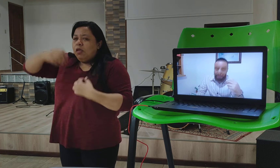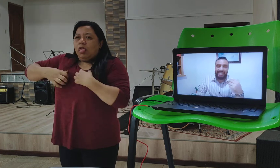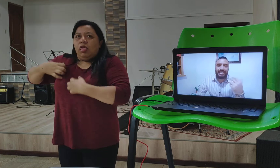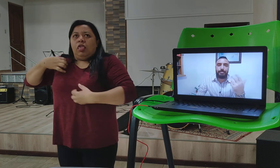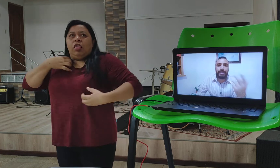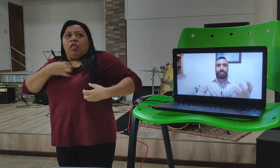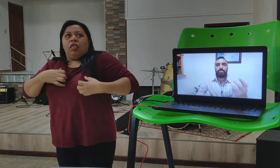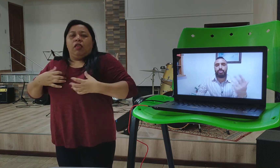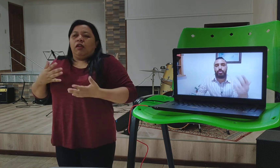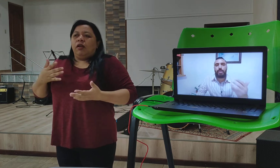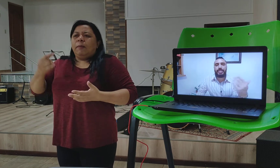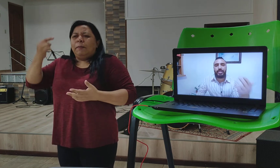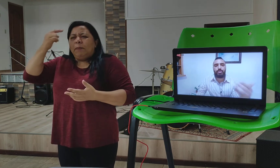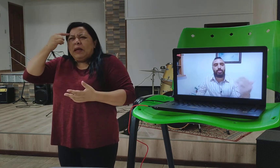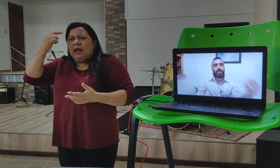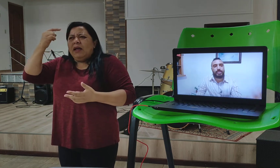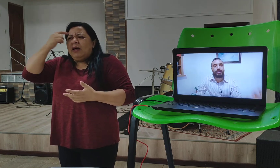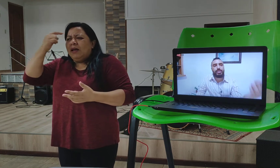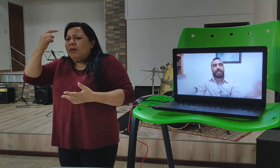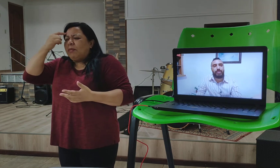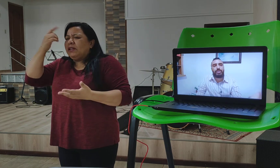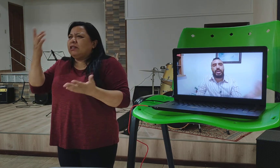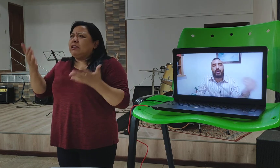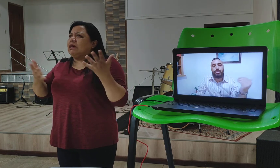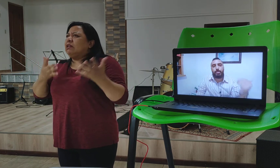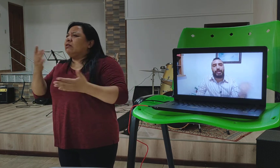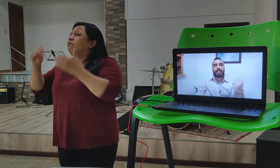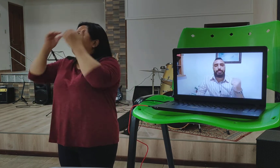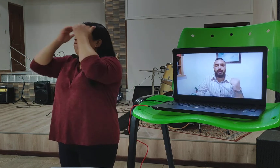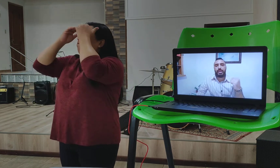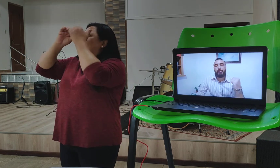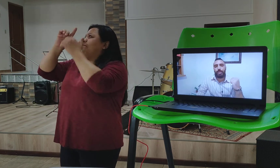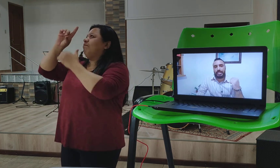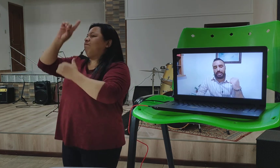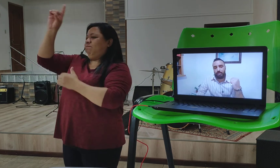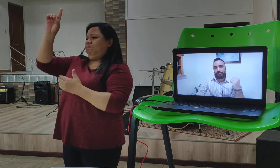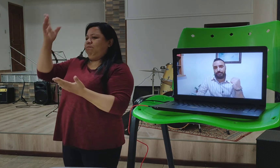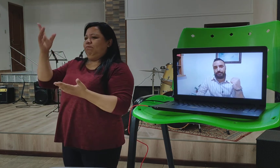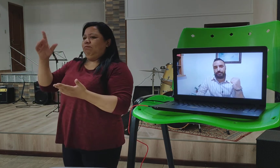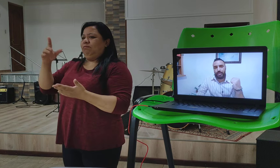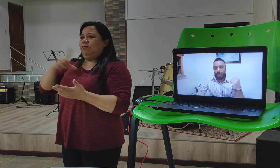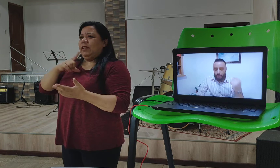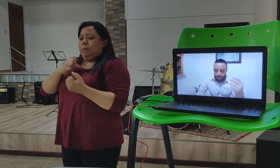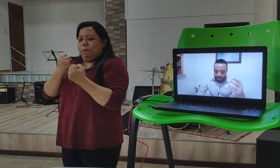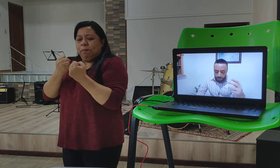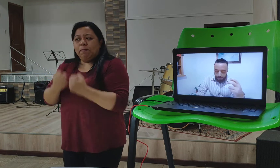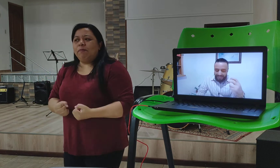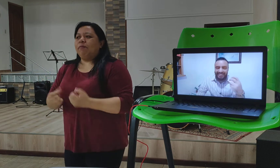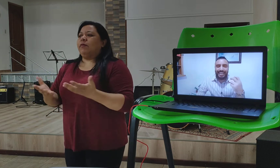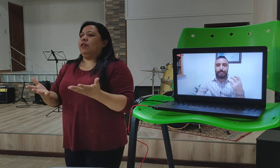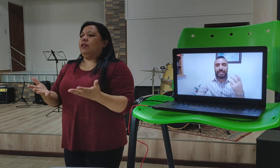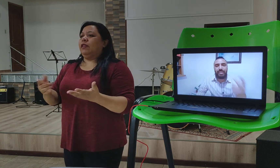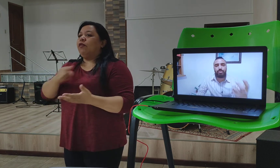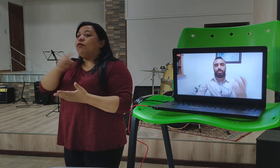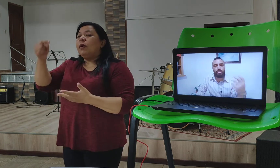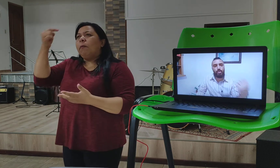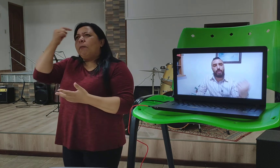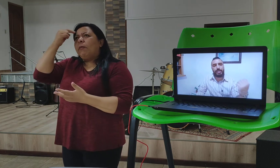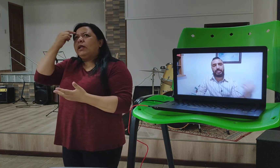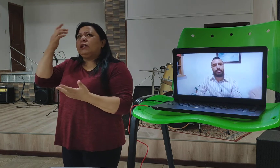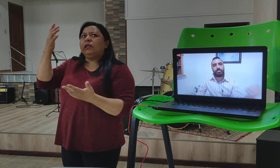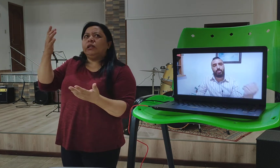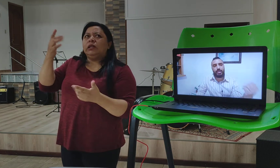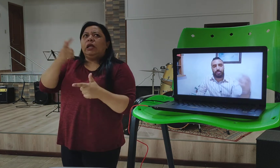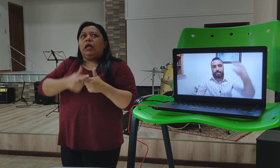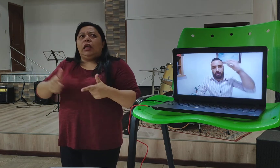são os pensamentos de um homem segundo o coração de Deus quando passa por tribulação? Qual é o pensamento de um